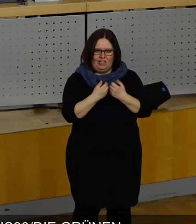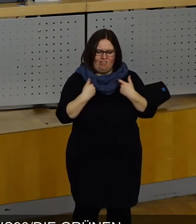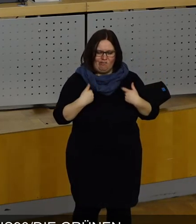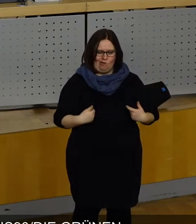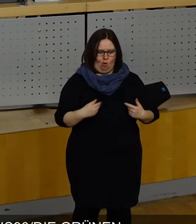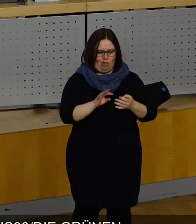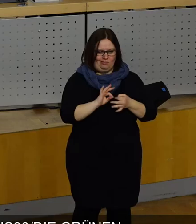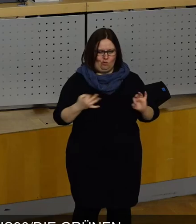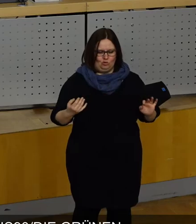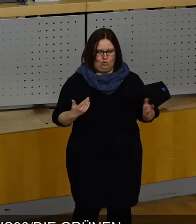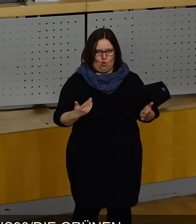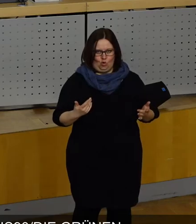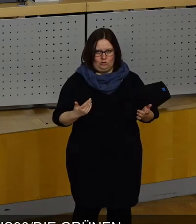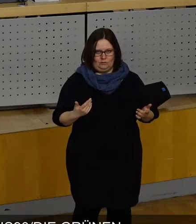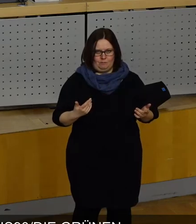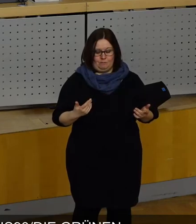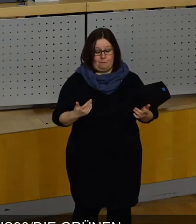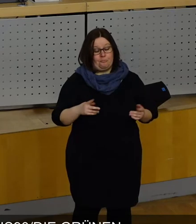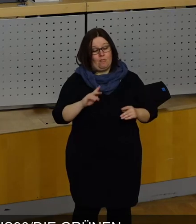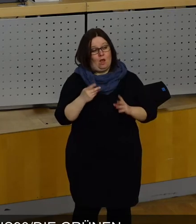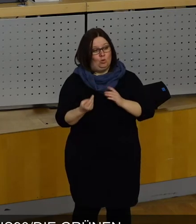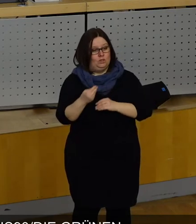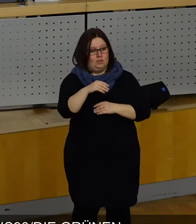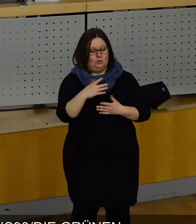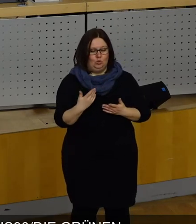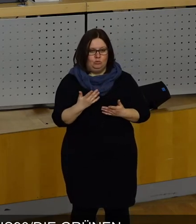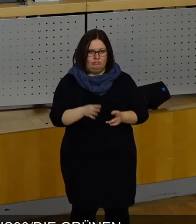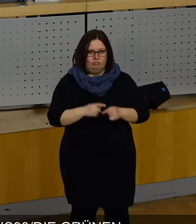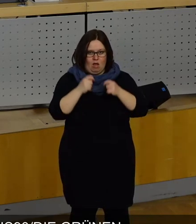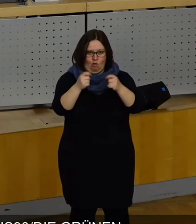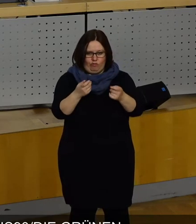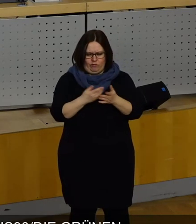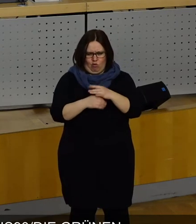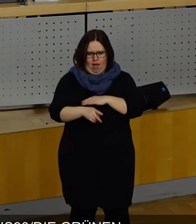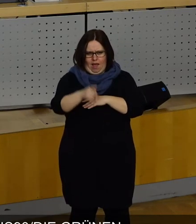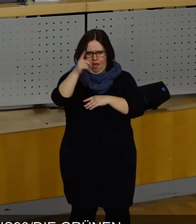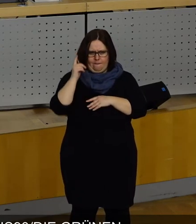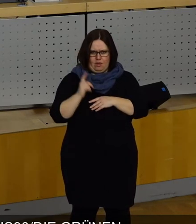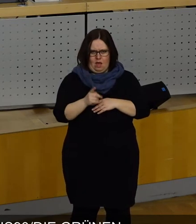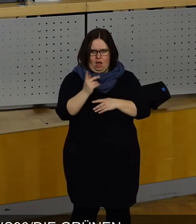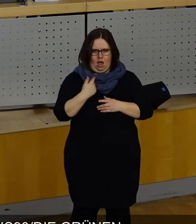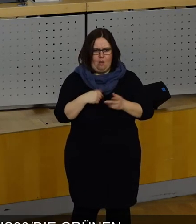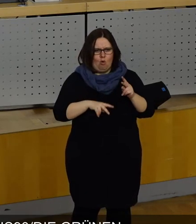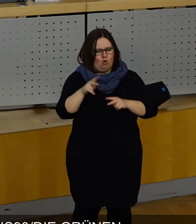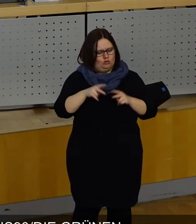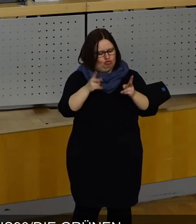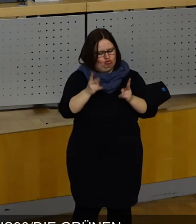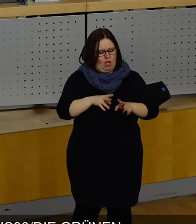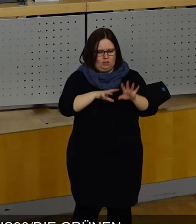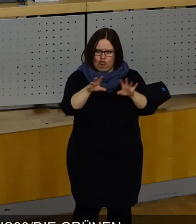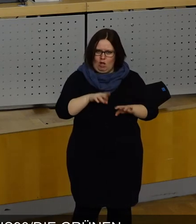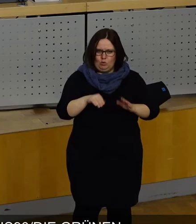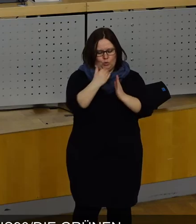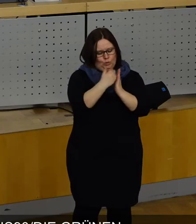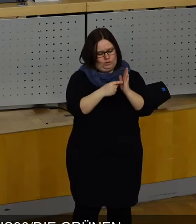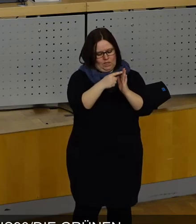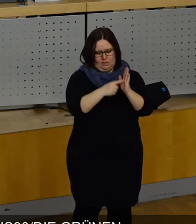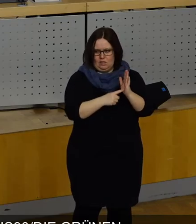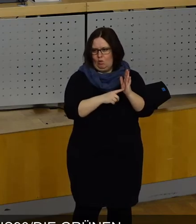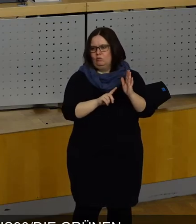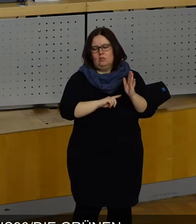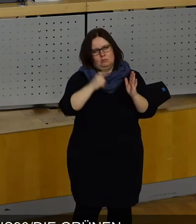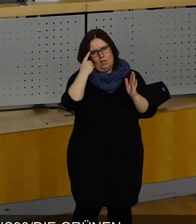Vorbildfunktion. Und wir haben, es ist angesprochen worden, beauftragt vor einem Jahr diese Grundsätze der Stadtgestaltung. Auch ich denke, dass es wichtig ist, dass wir